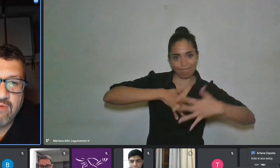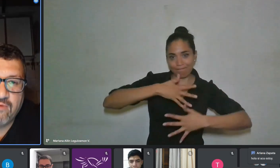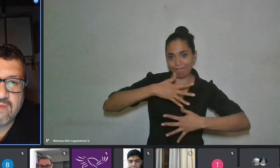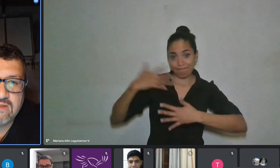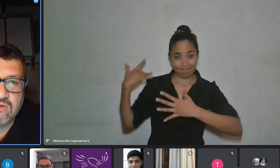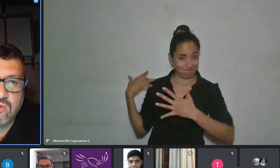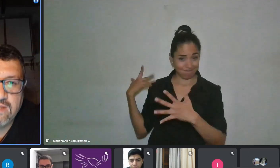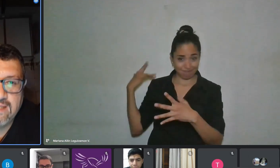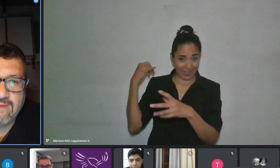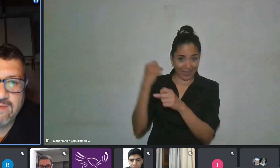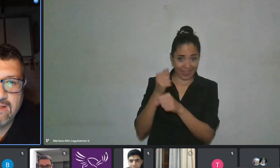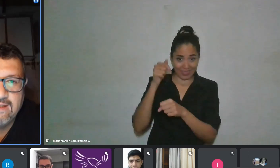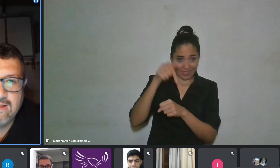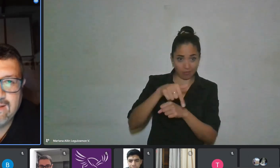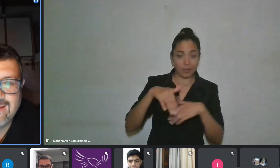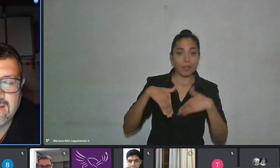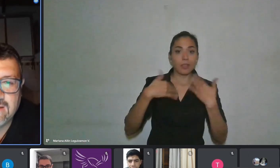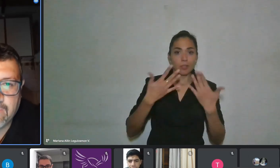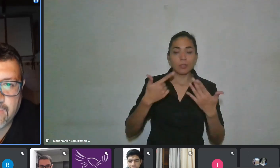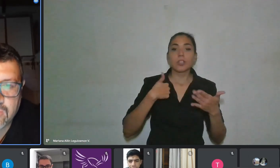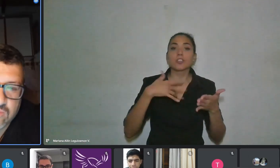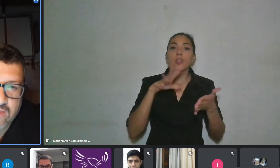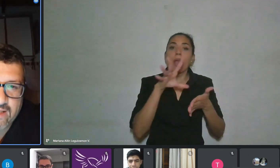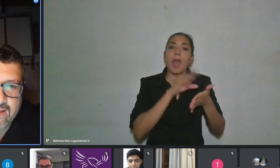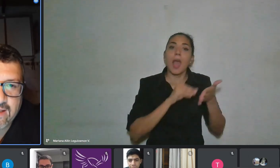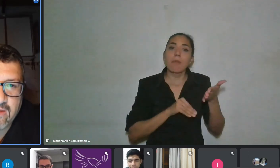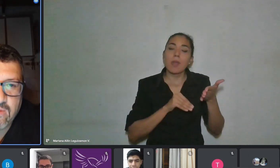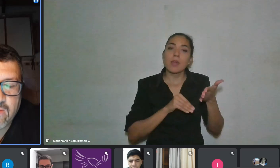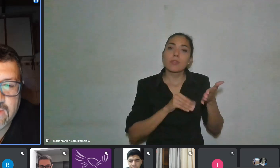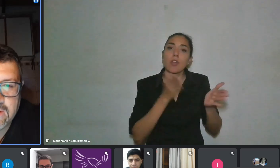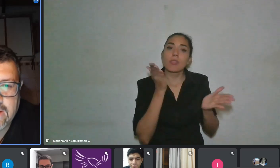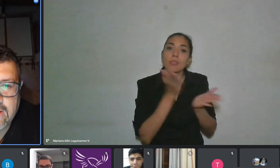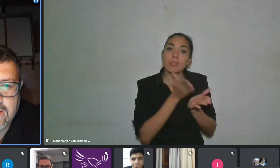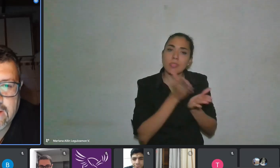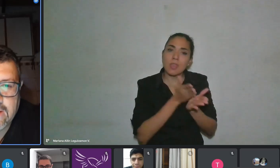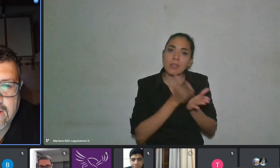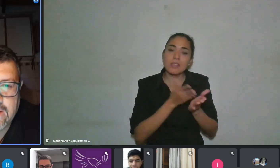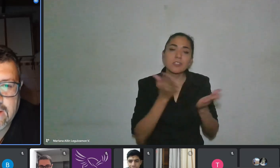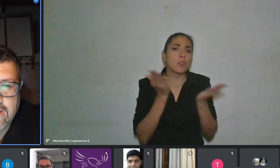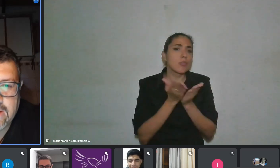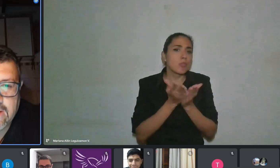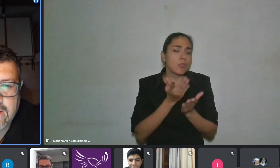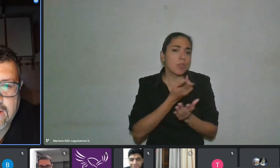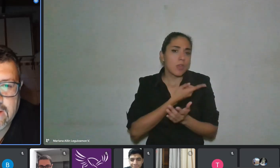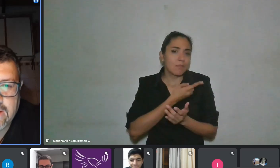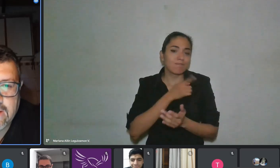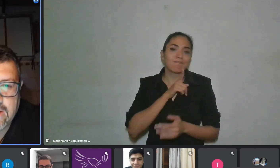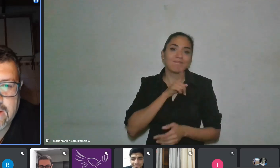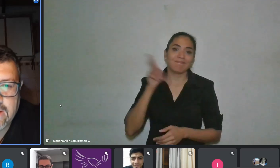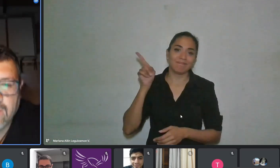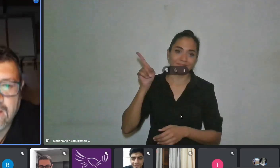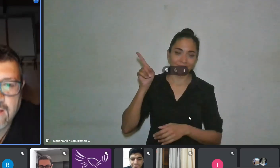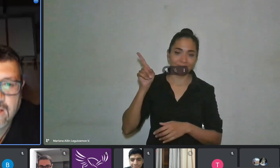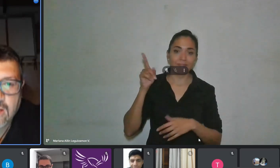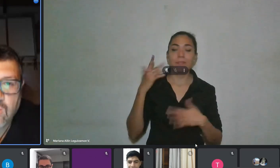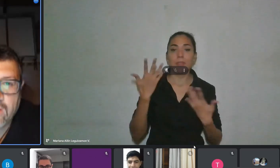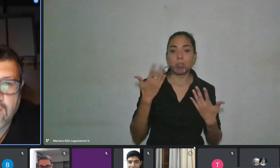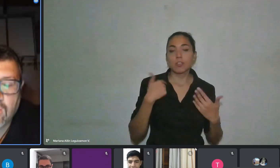cual, mi formación jurídica viene de ese tiempo. Yo nunca dejé, obviamente, de leer libros de